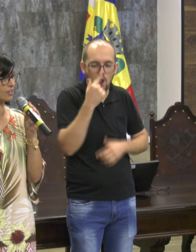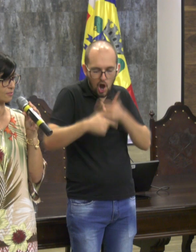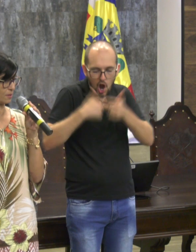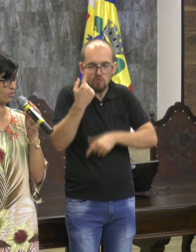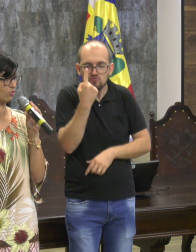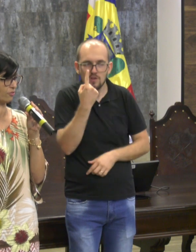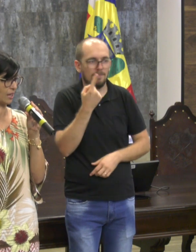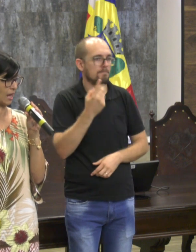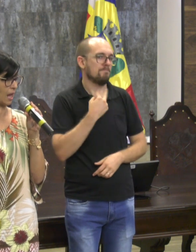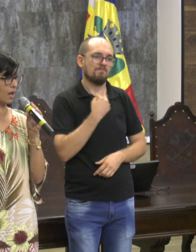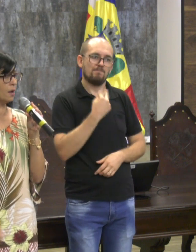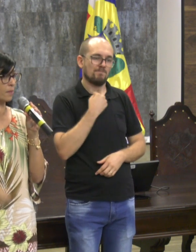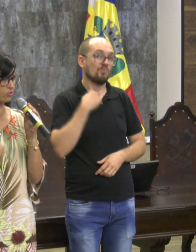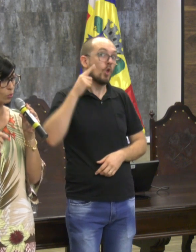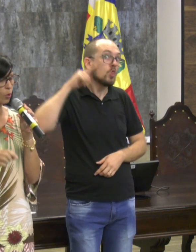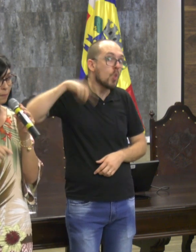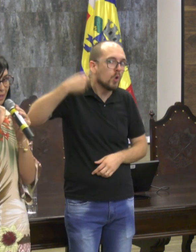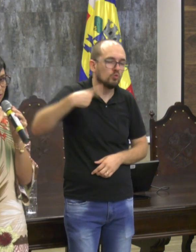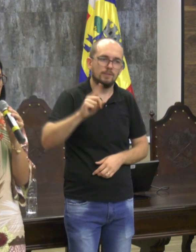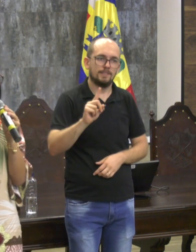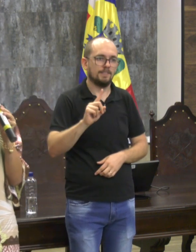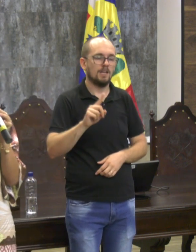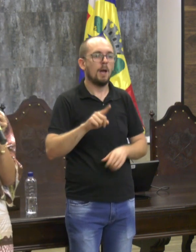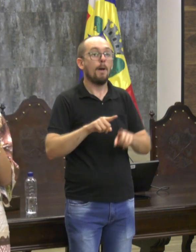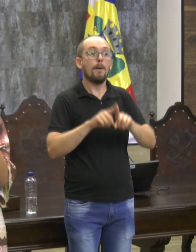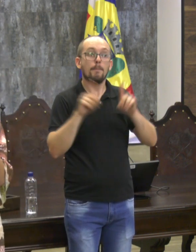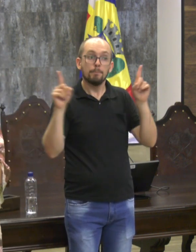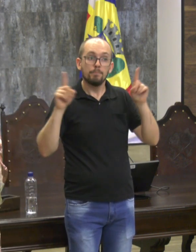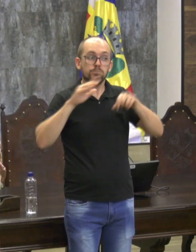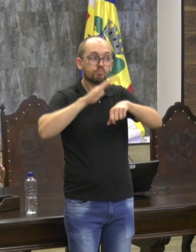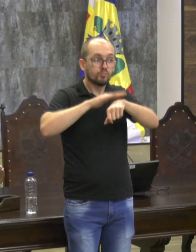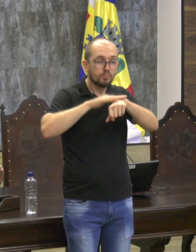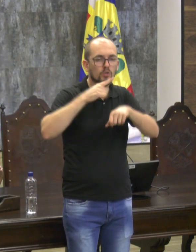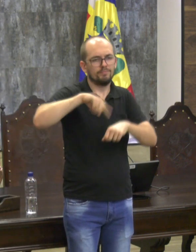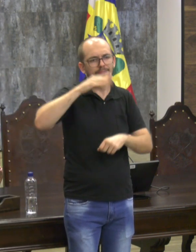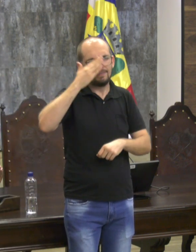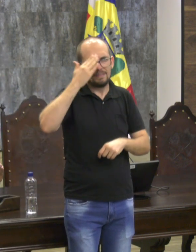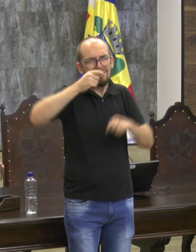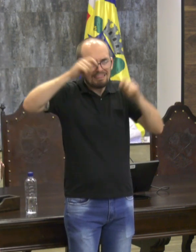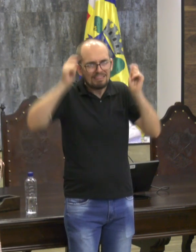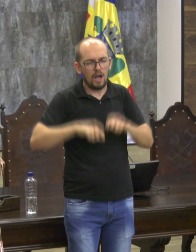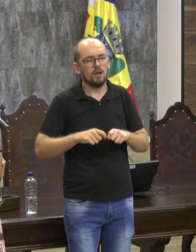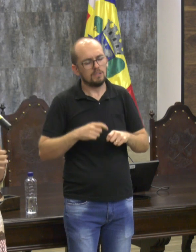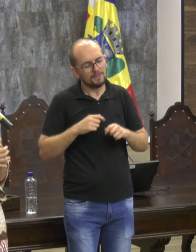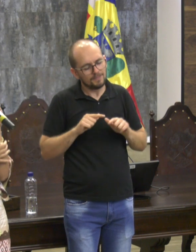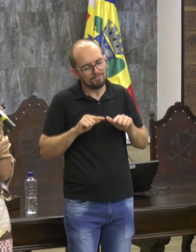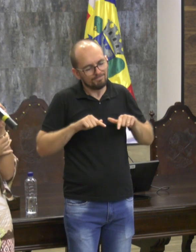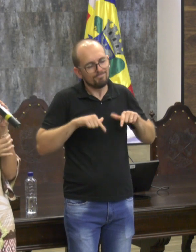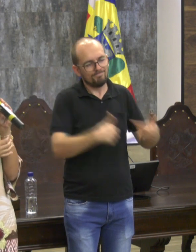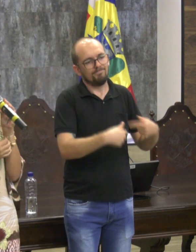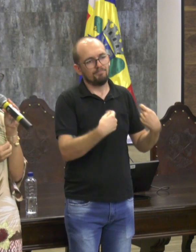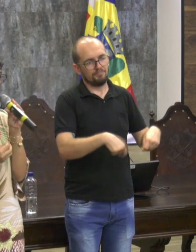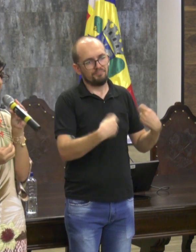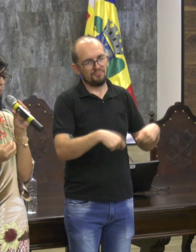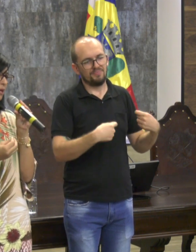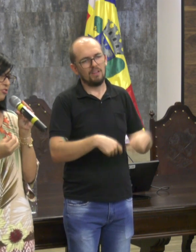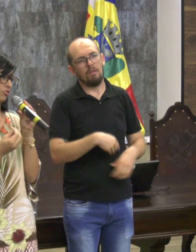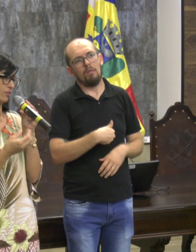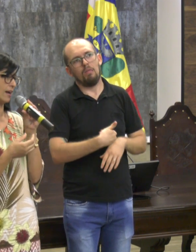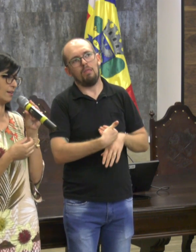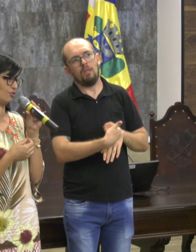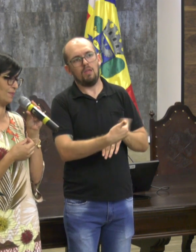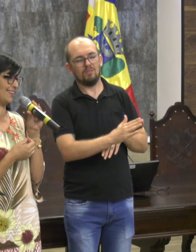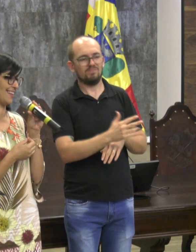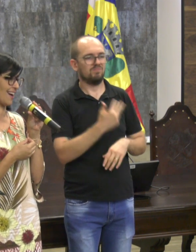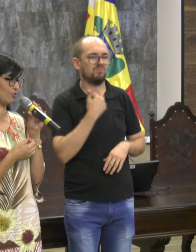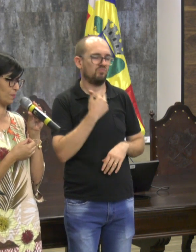os dias para a gente ficar lá. Mas no momento que a gente sabe que a gente pode fazer, essa faz a grande diferença, porque a gente